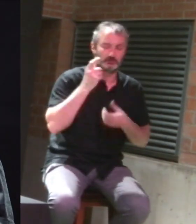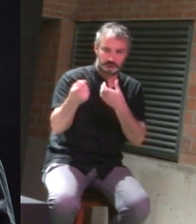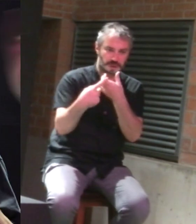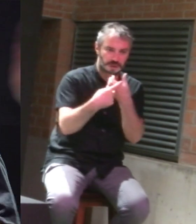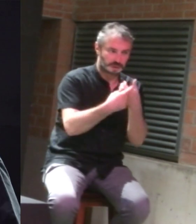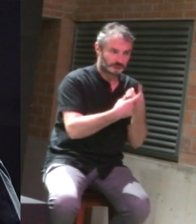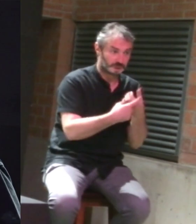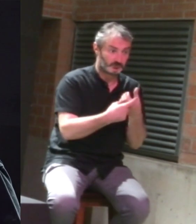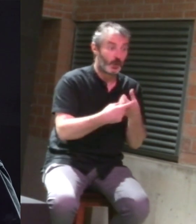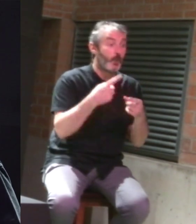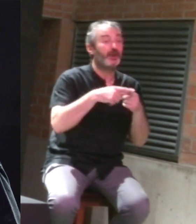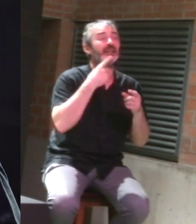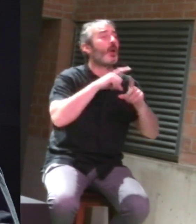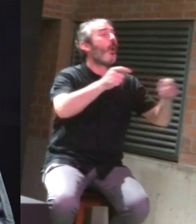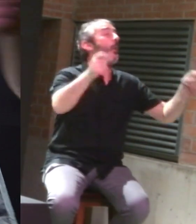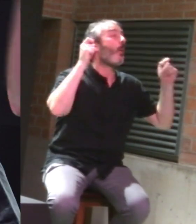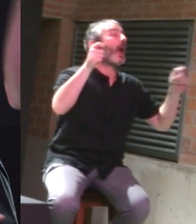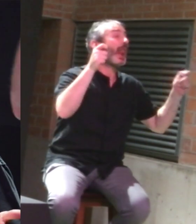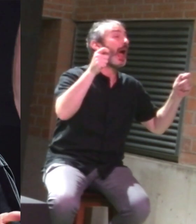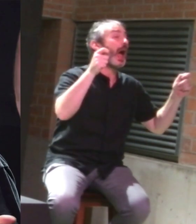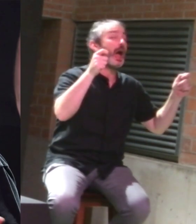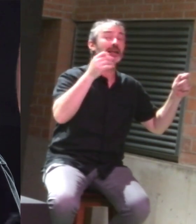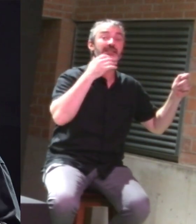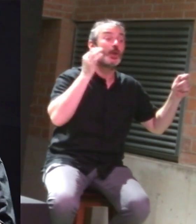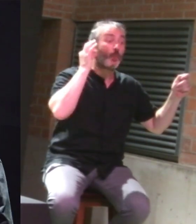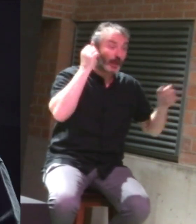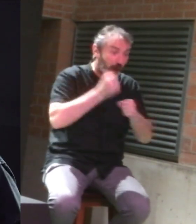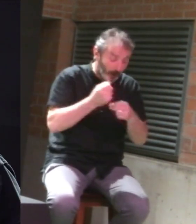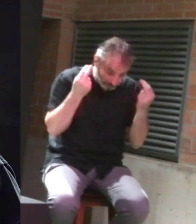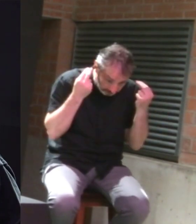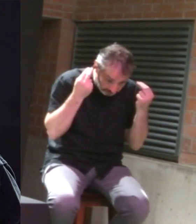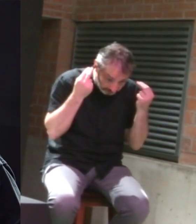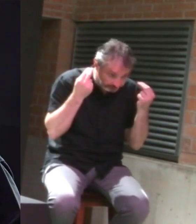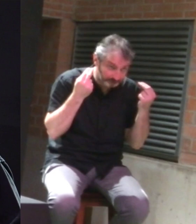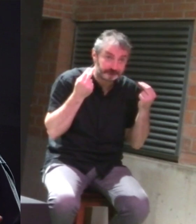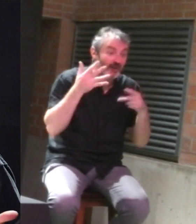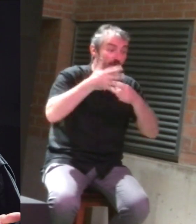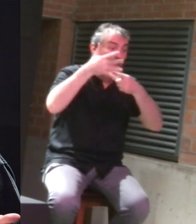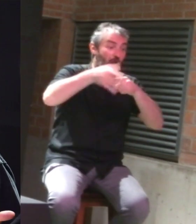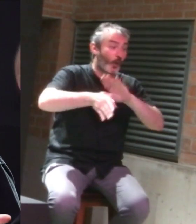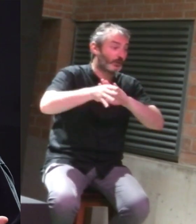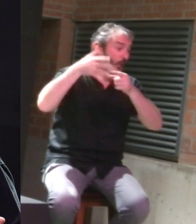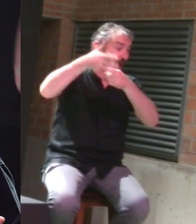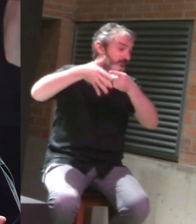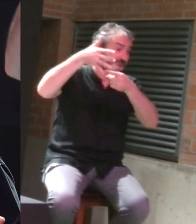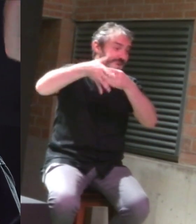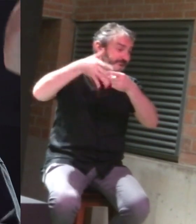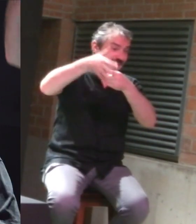porque si se convocaban huelgas y las mujeres no apoyaban esas huelgas, estas